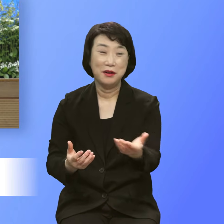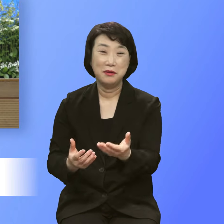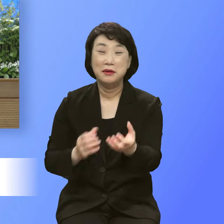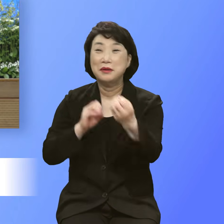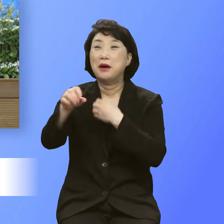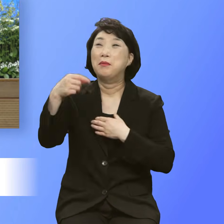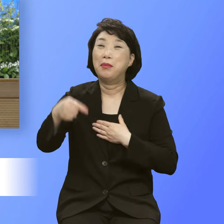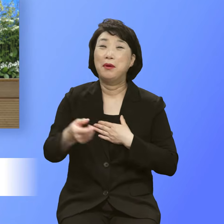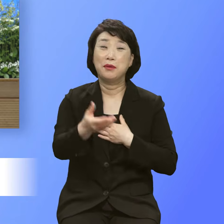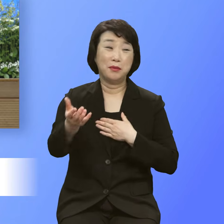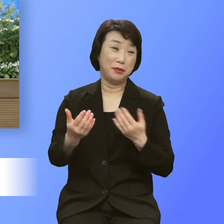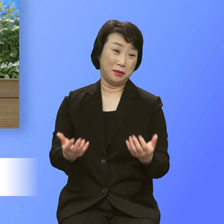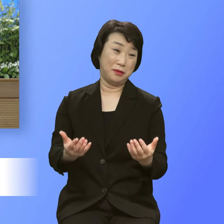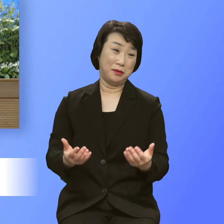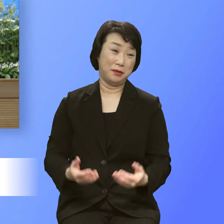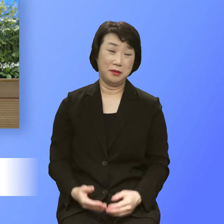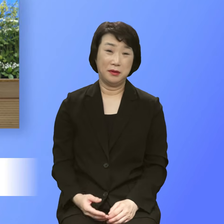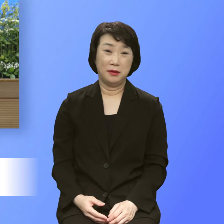뭐라고 대답하나?